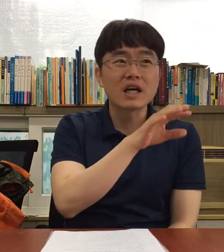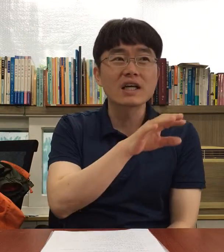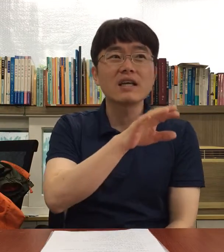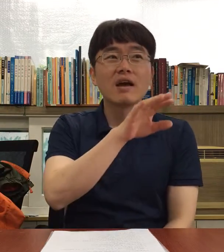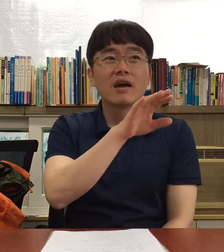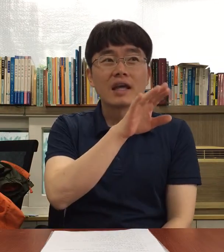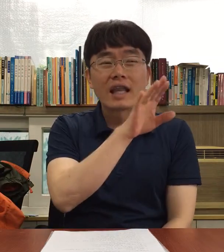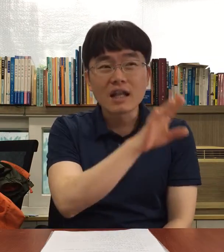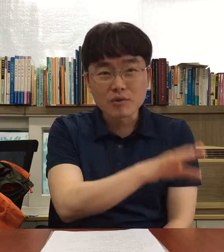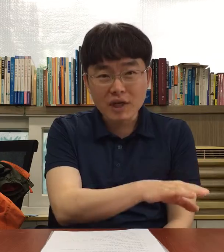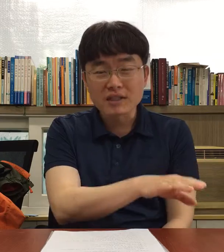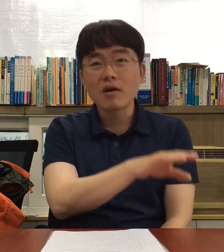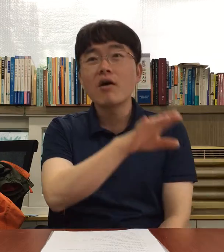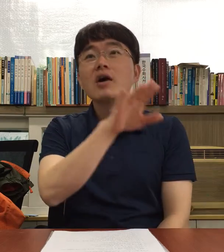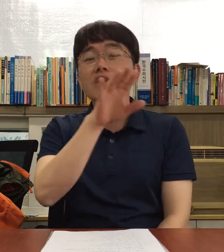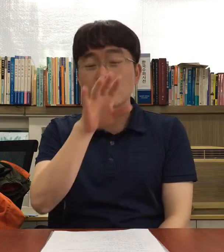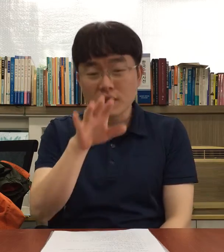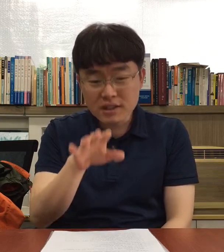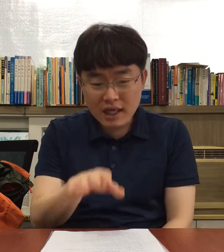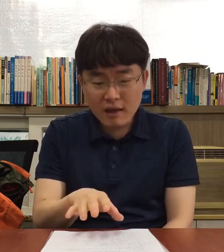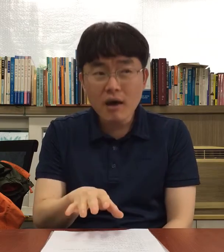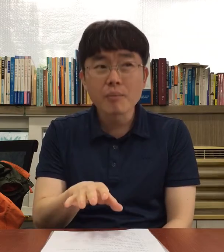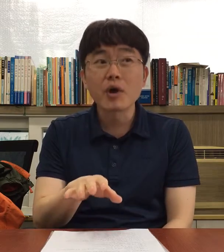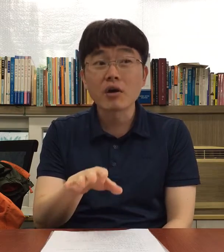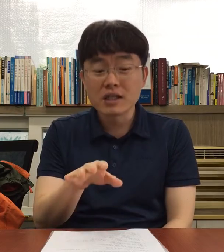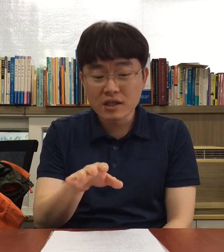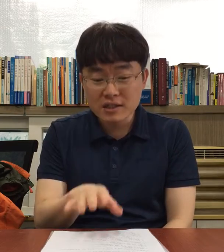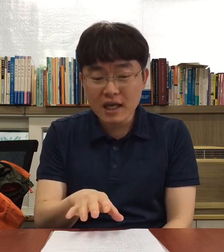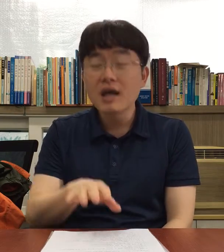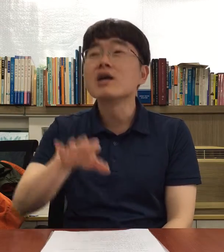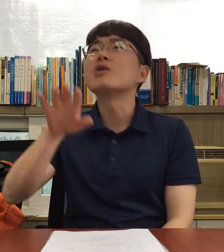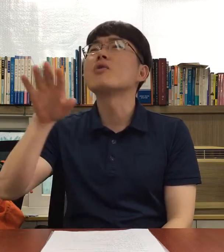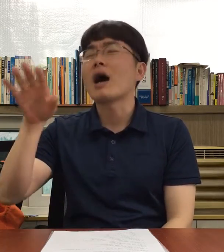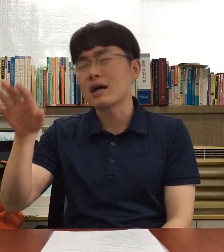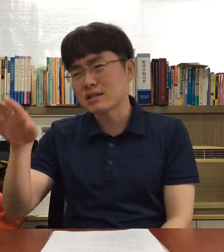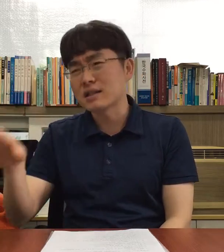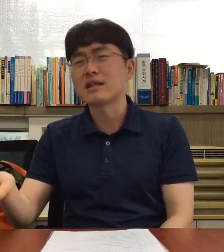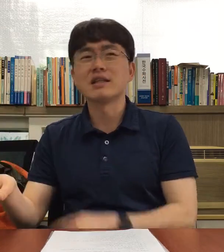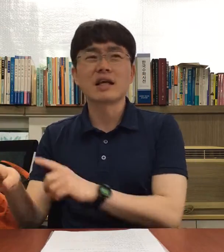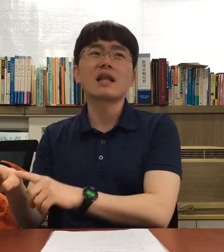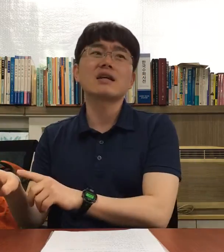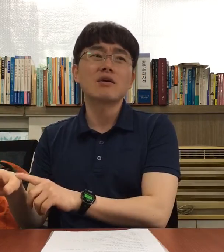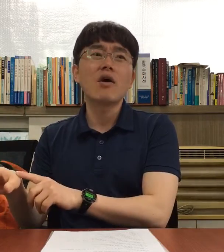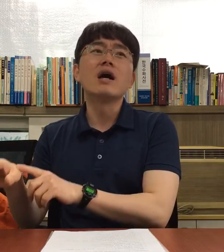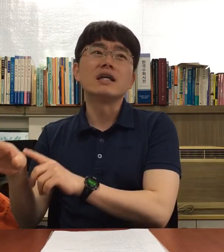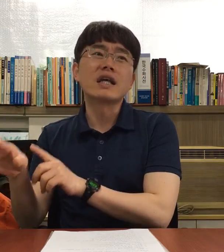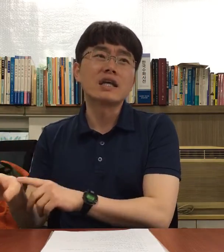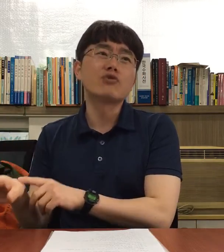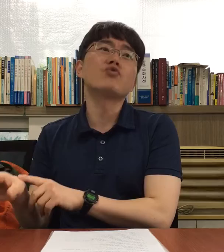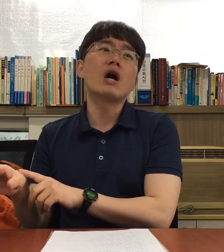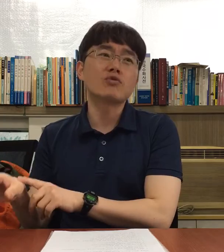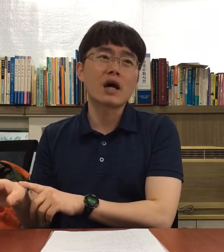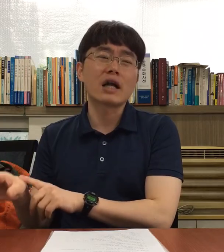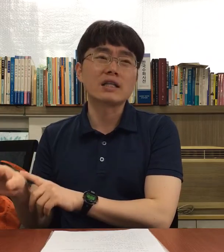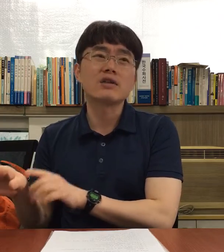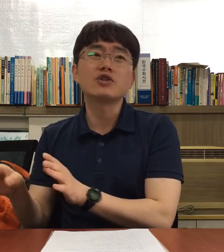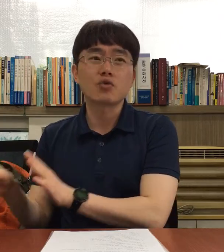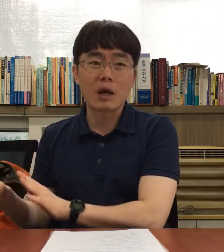문장이 옛날부터 해서 그리고 현재 병에 걸린 현재 그리고 이제 깨달아서 이게 중요하구나라는 이런 식으로 가면